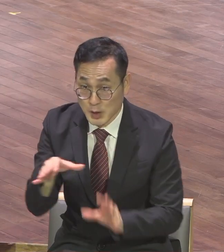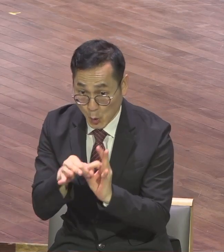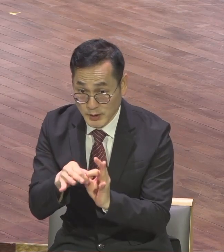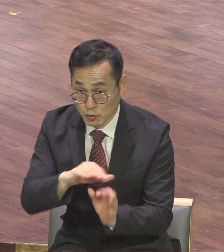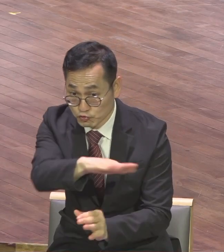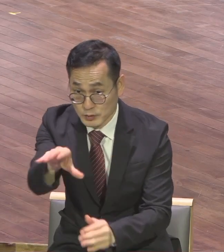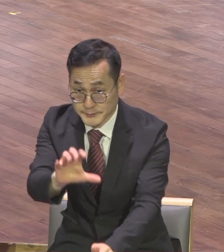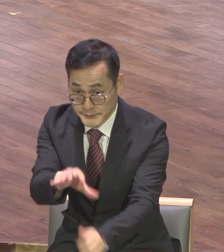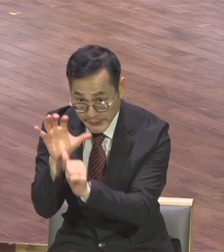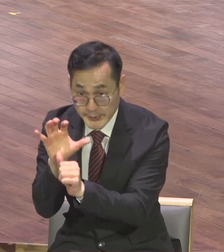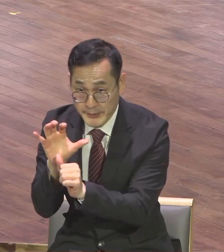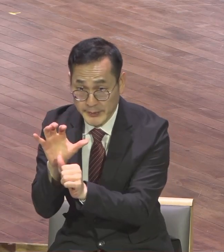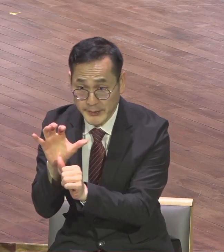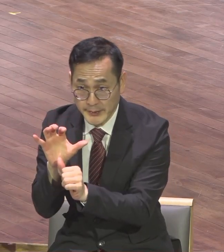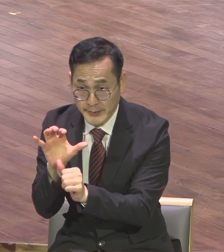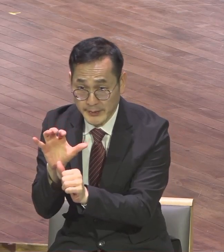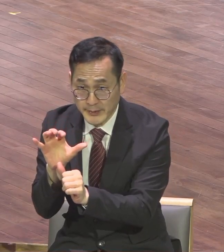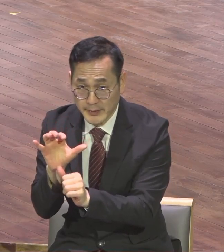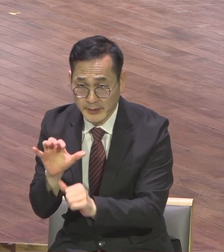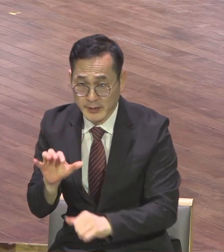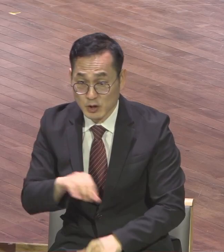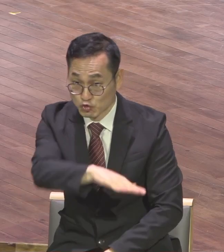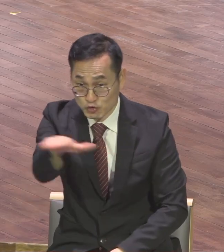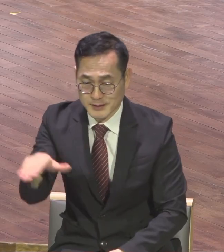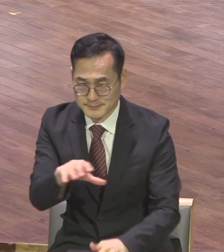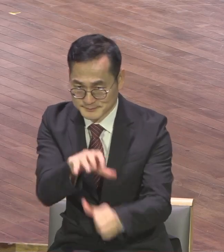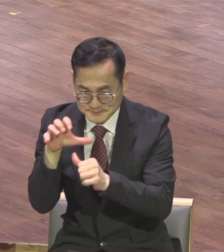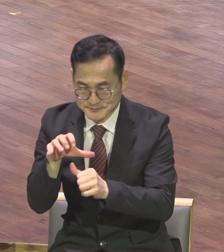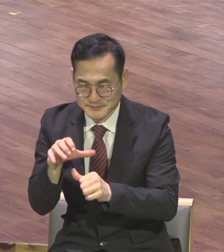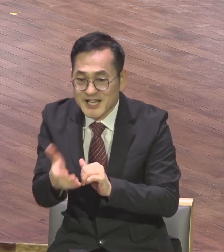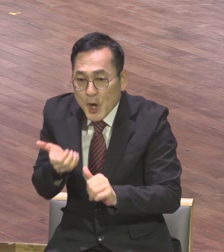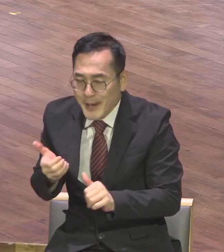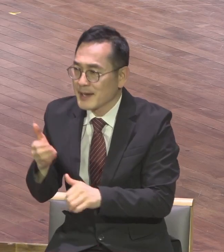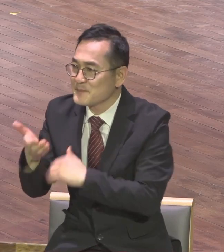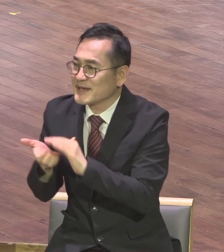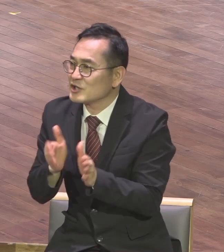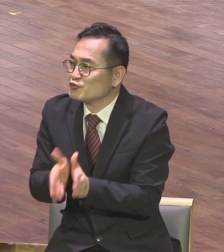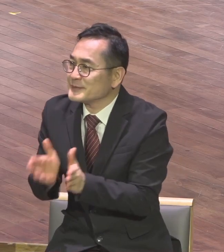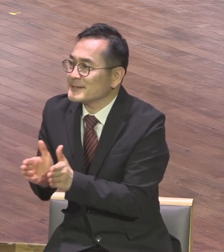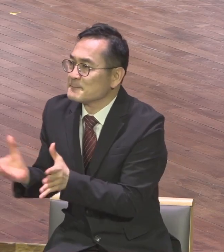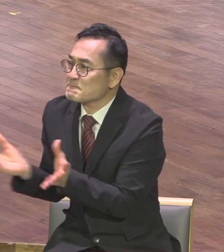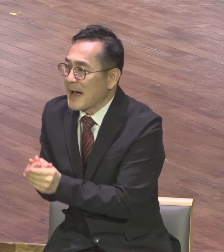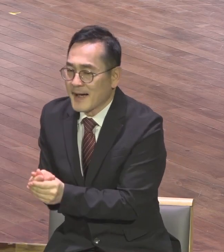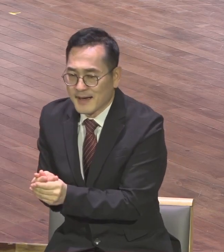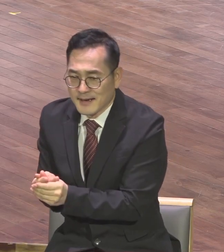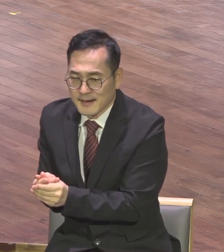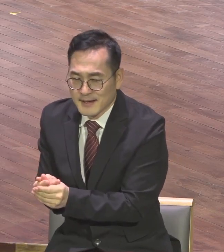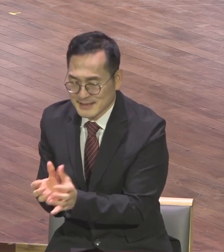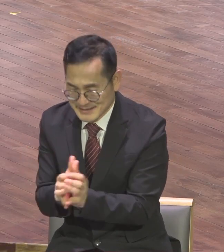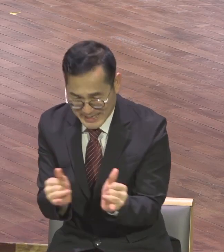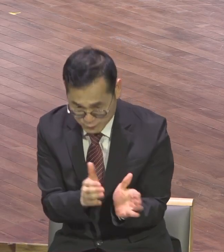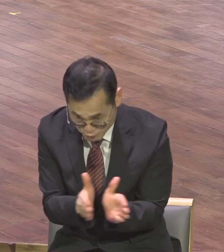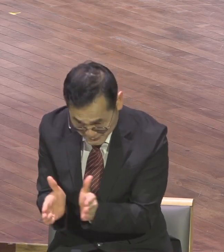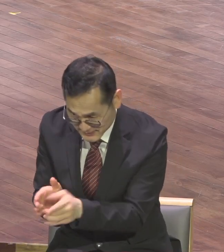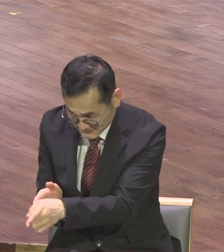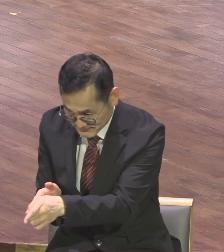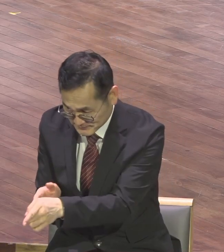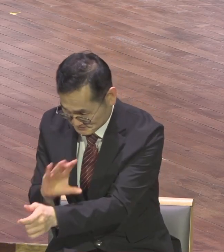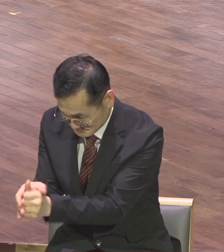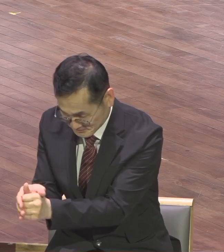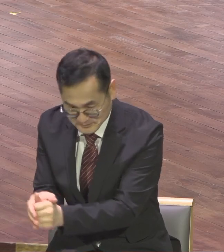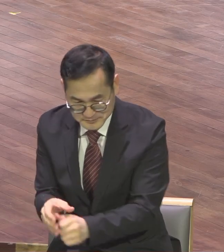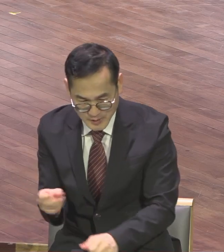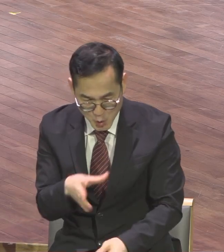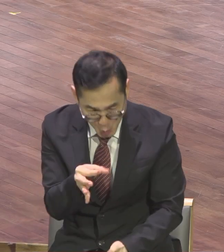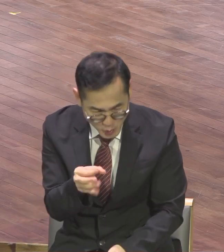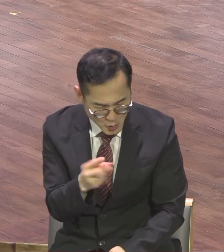사용하시기 위해서 미리 다 준비해놓고 계신다는 것입니다. 다 사람 준비해놓고 이 요원